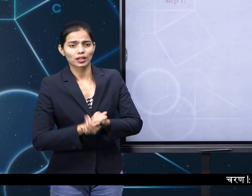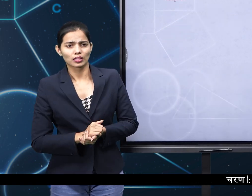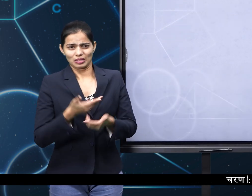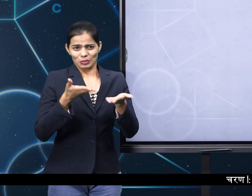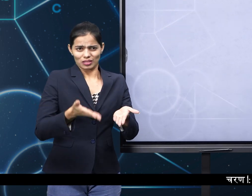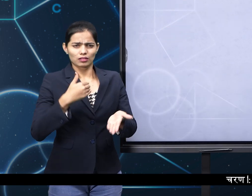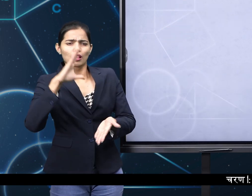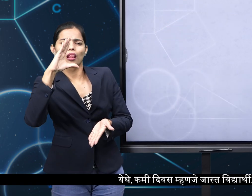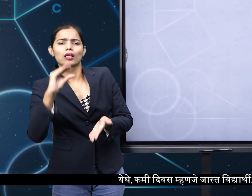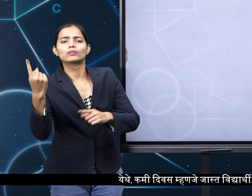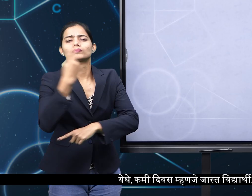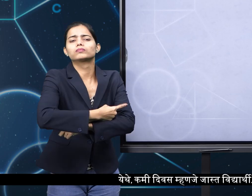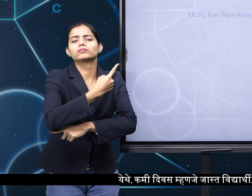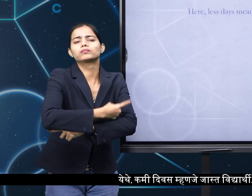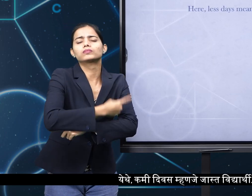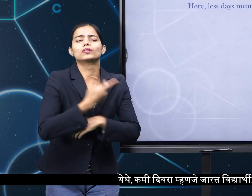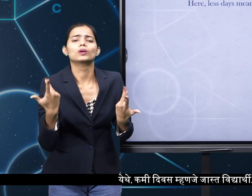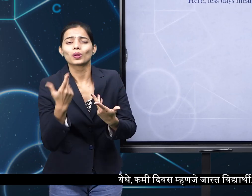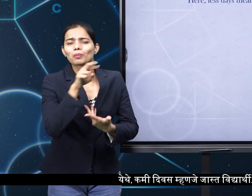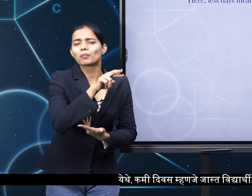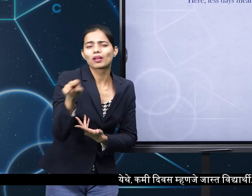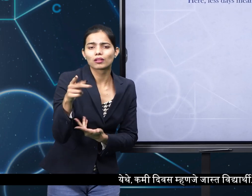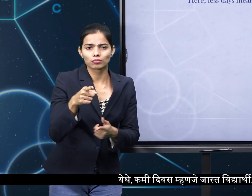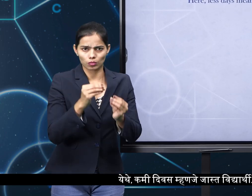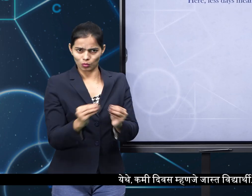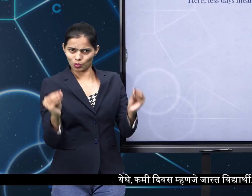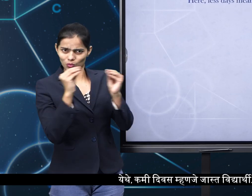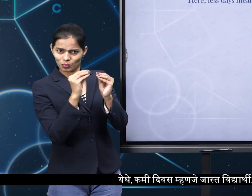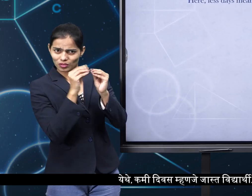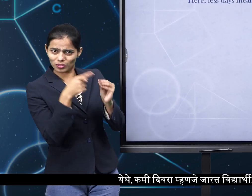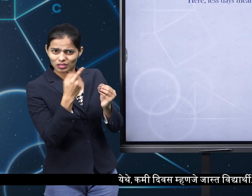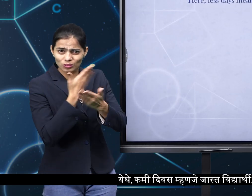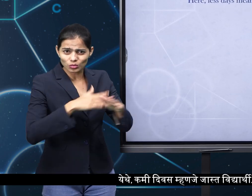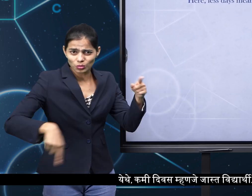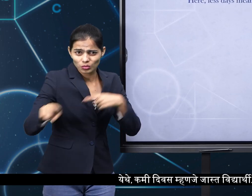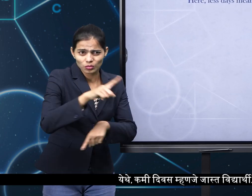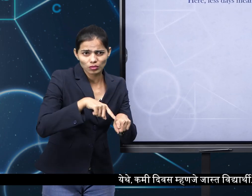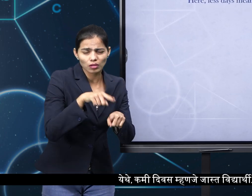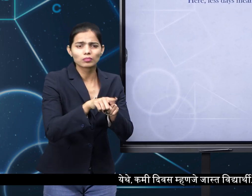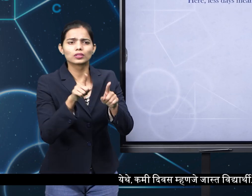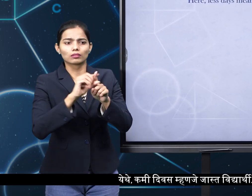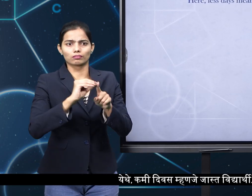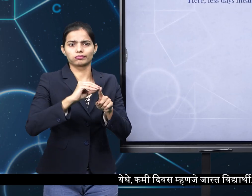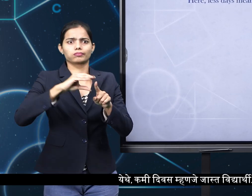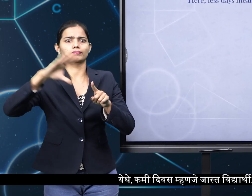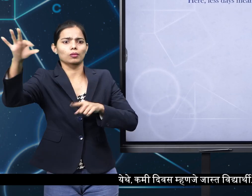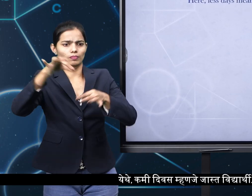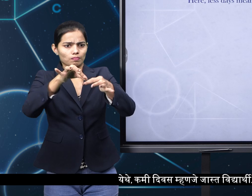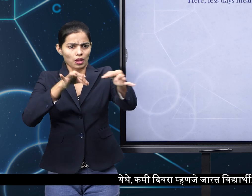चरण 1. येथे कमी दिवस म्हणजे जास्त विद्यार्थी म्हणून ते व्यस्त प्रमाणात